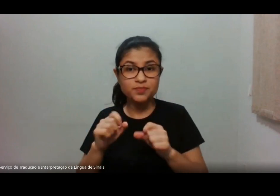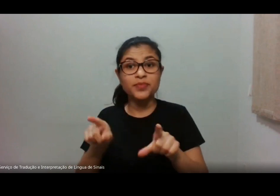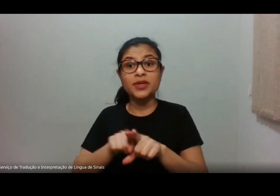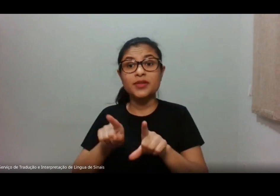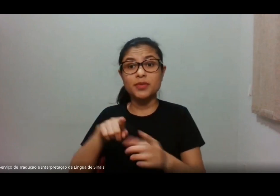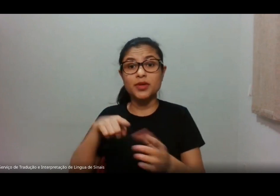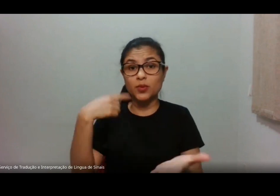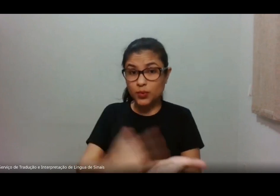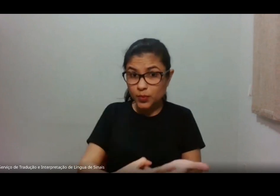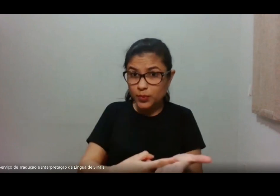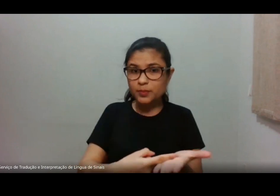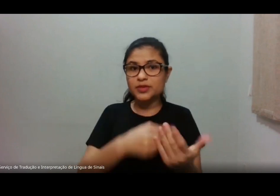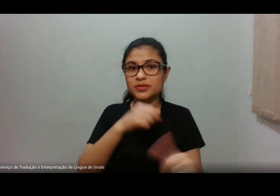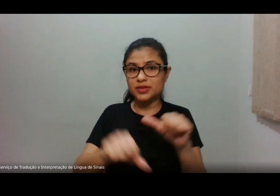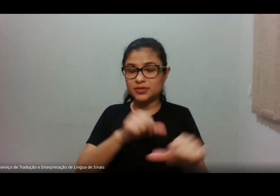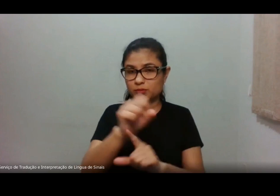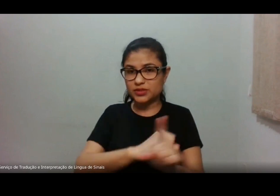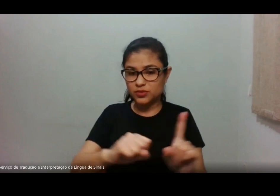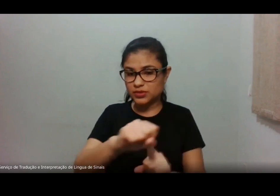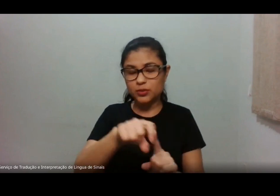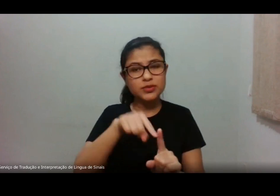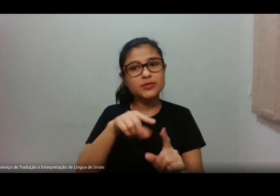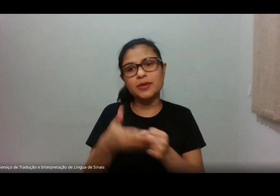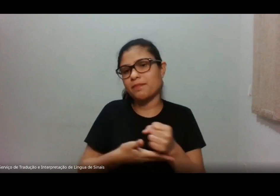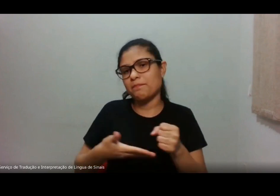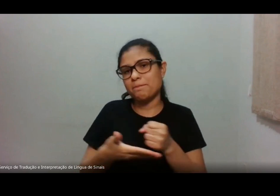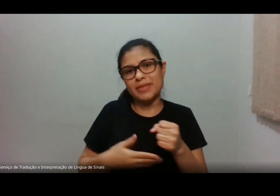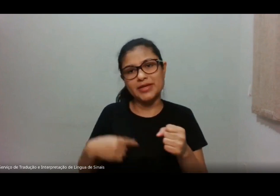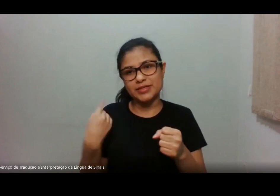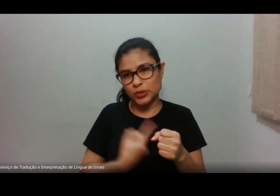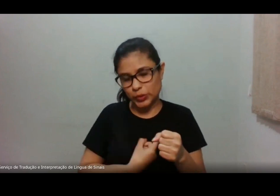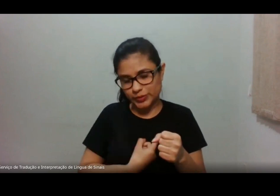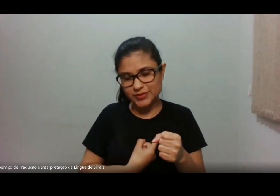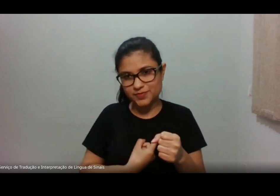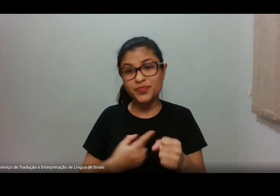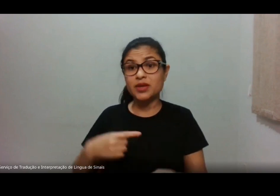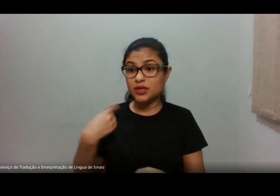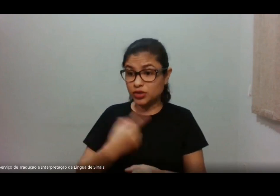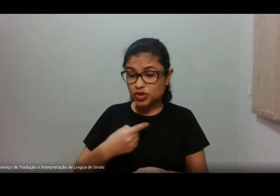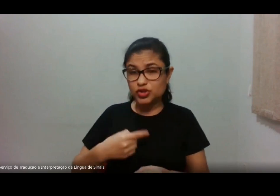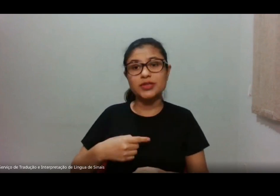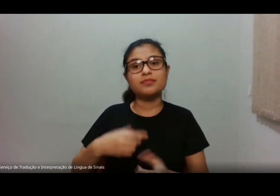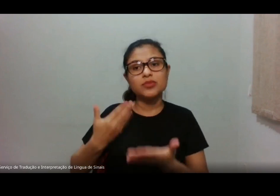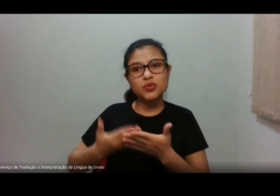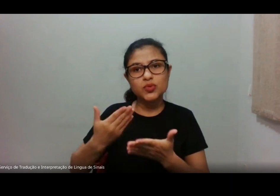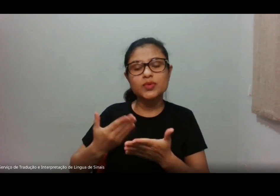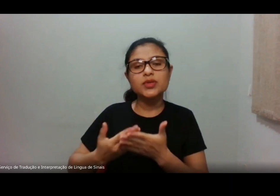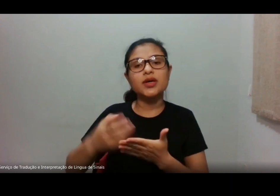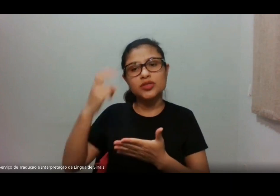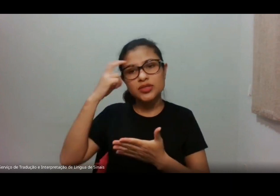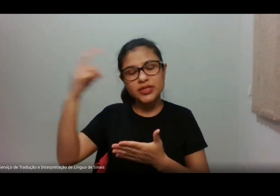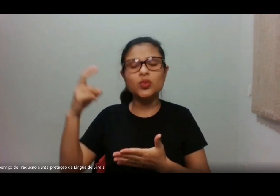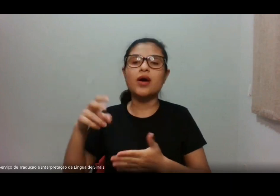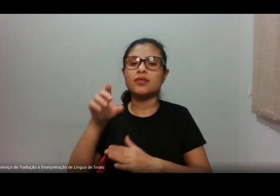enquanto intelectual com a transformação social é o que eu acho que deve nos pautar. Então, nossa atuação como intelectuais de